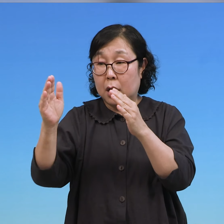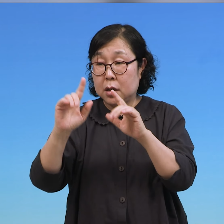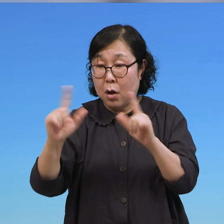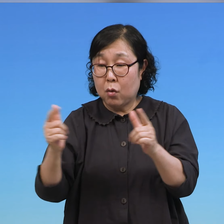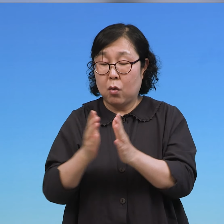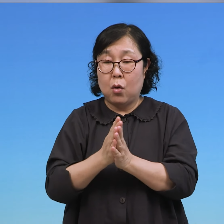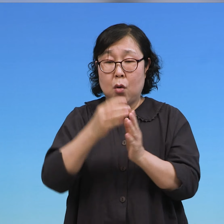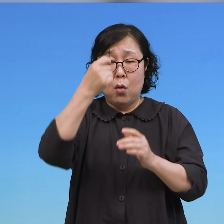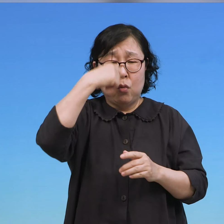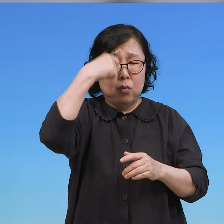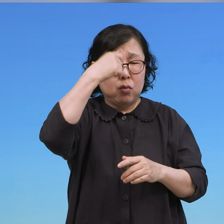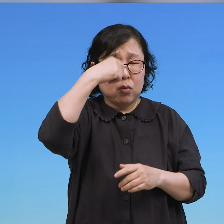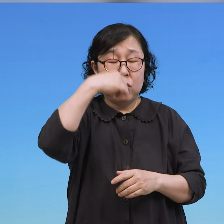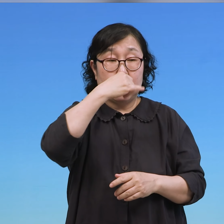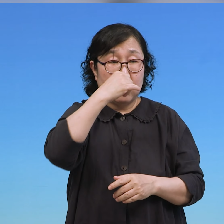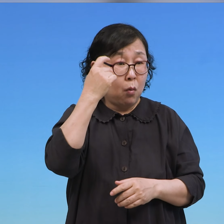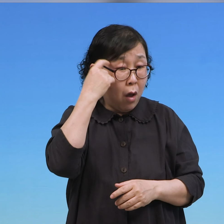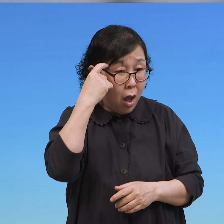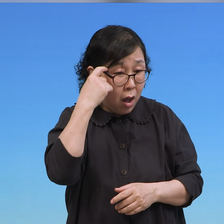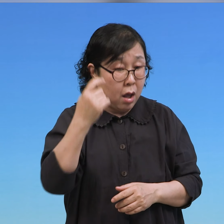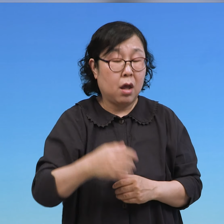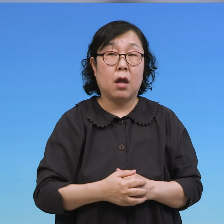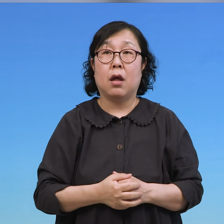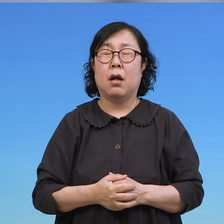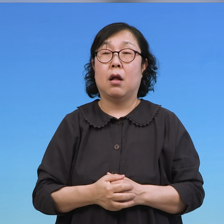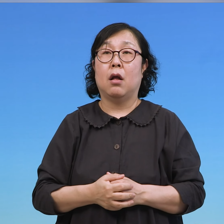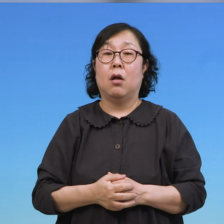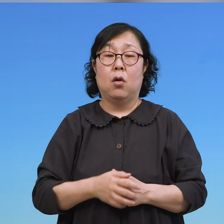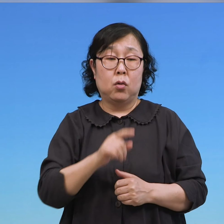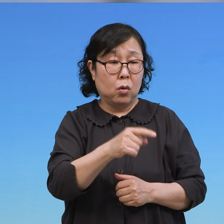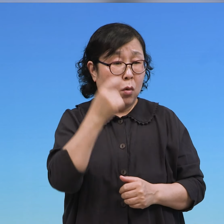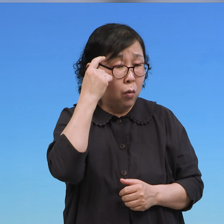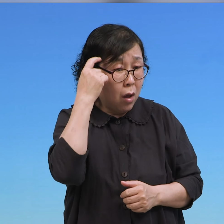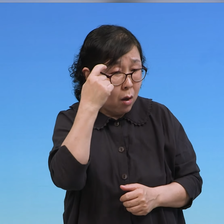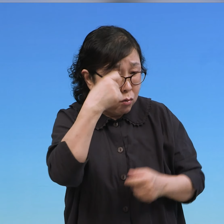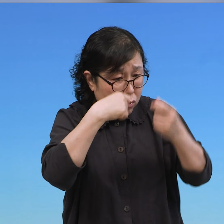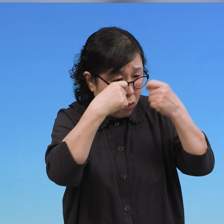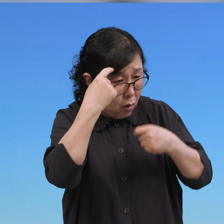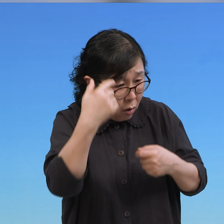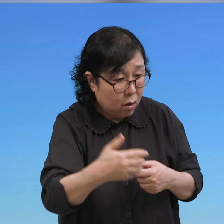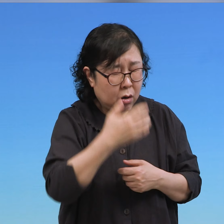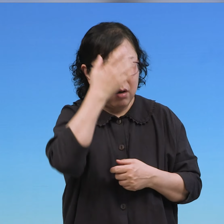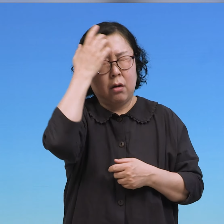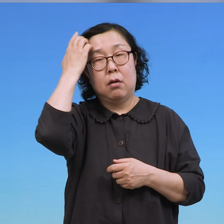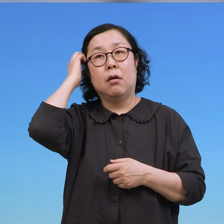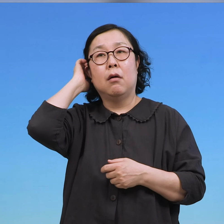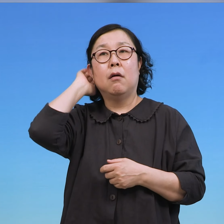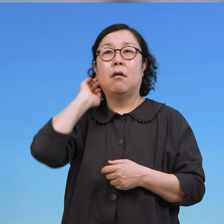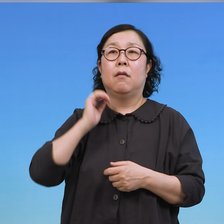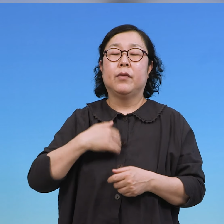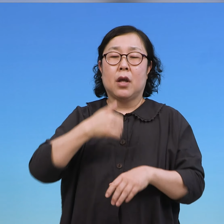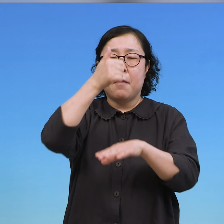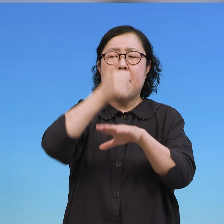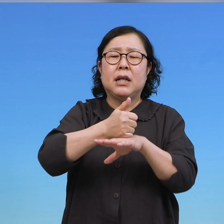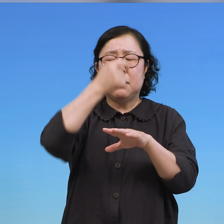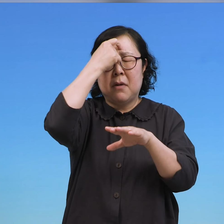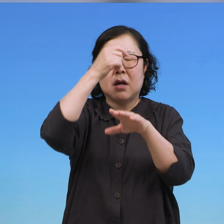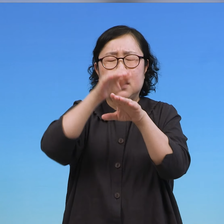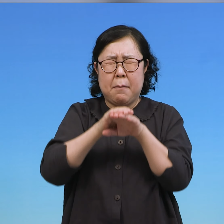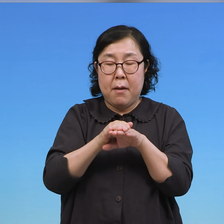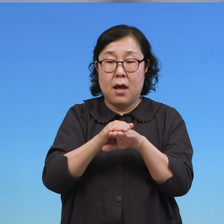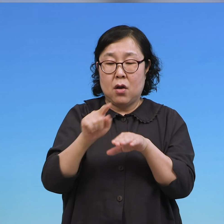전사님이 강도사님이 깜짝 놀라가지고 왜 우느냐 그랬더니 이게